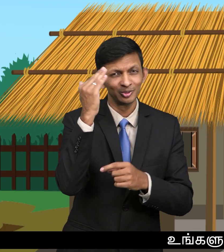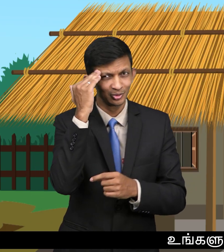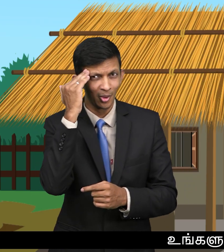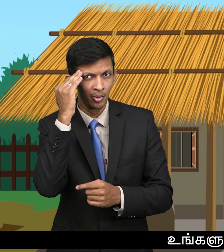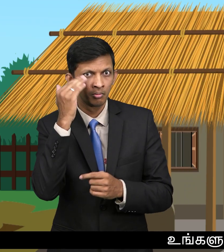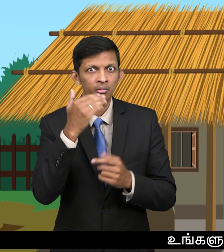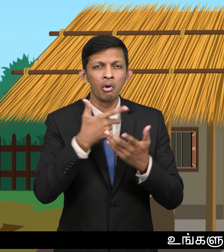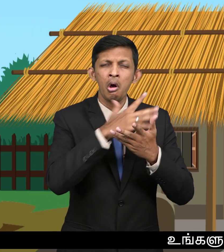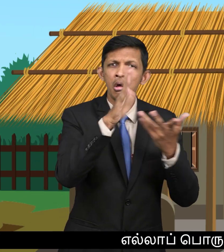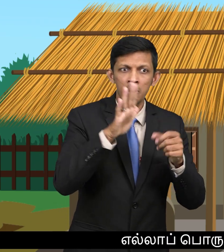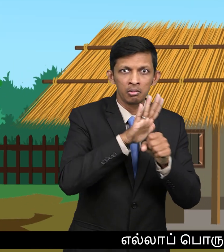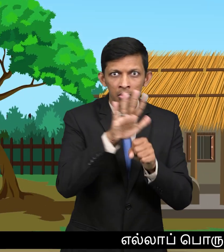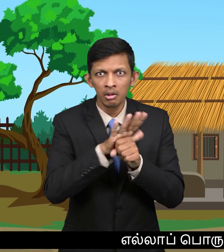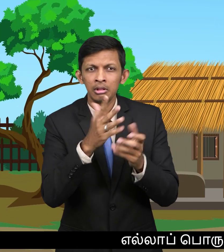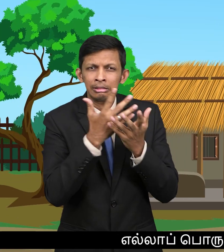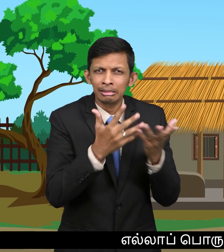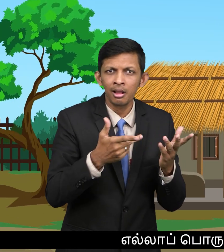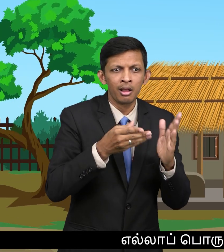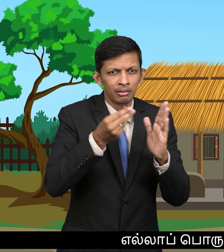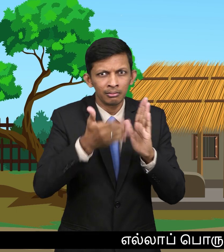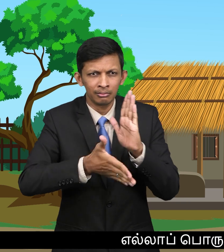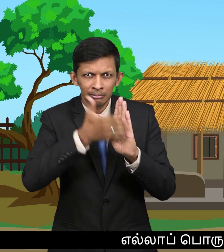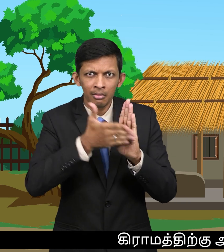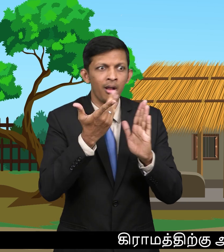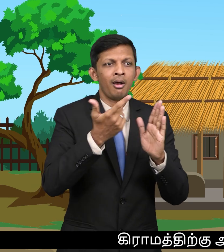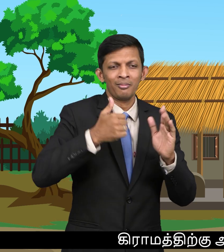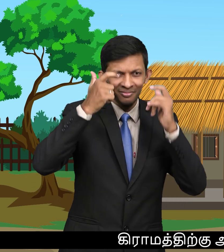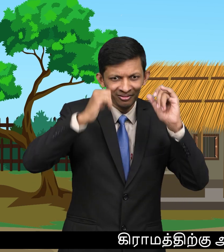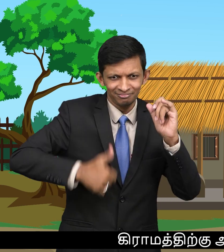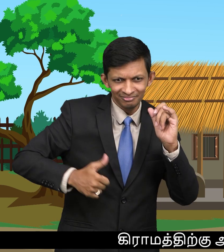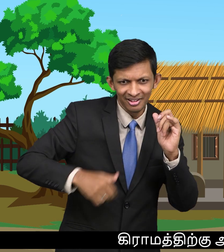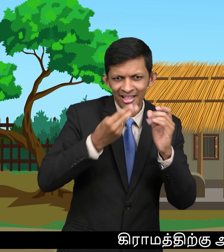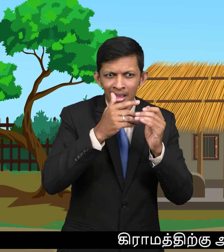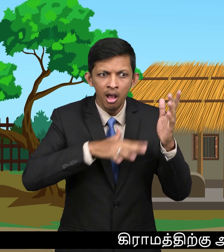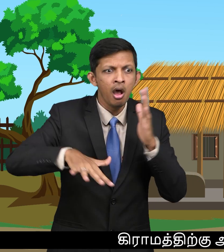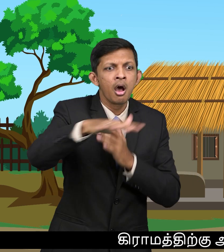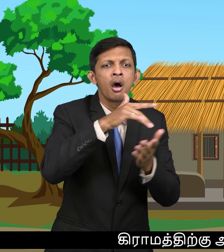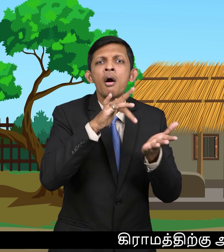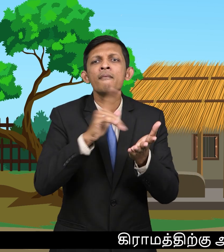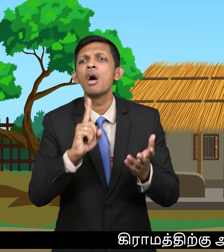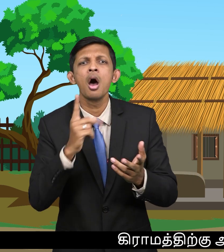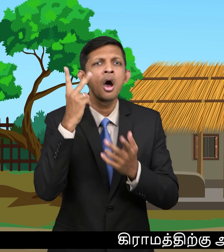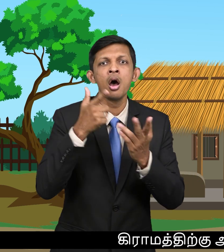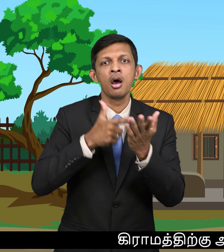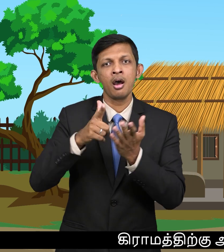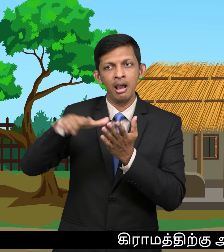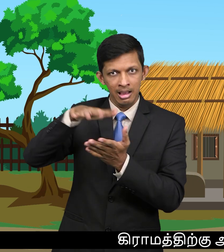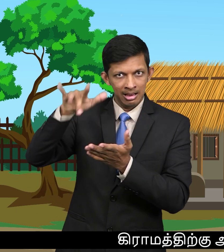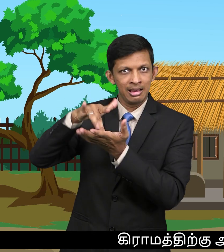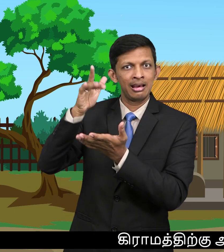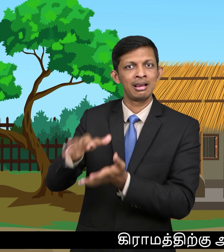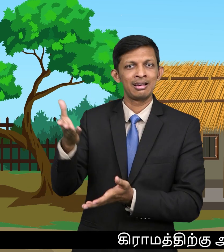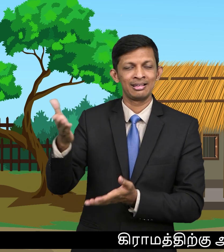உங்களுக்கு தெரியுமா ஏனென்று? எல்லா பொருட்களும் அவர்களுடைய கிராமத்திற்கு அருகிலேயே கிடைத்தன.